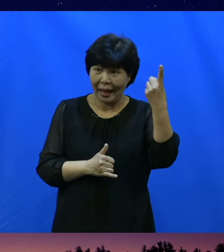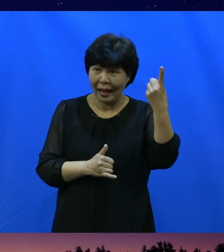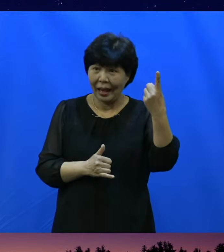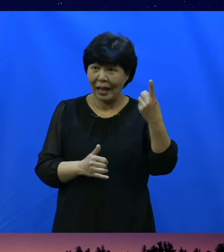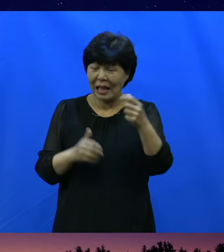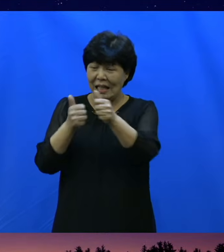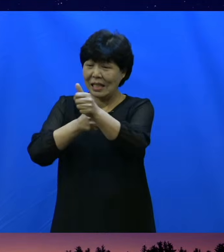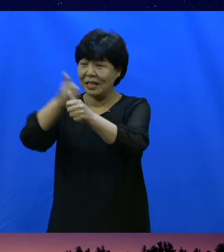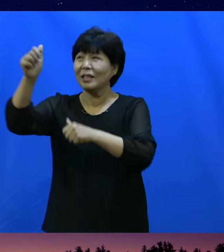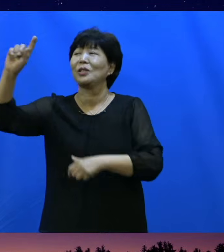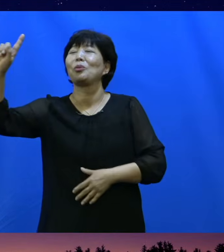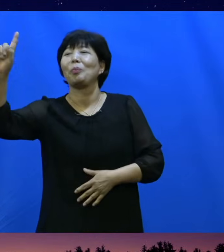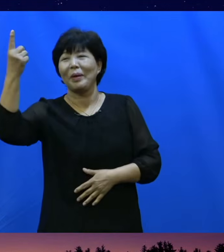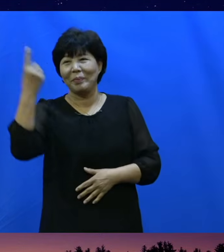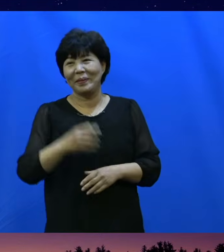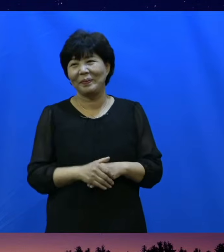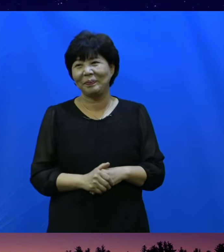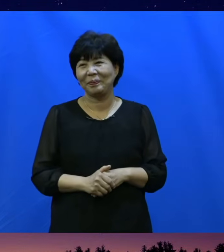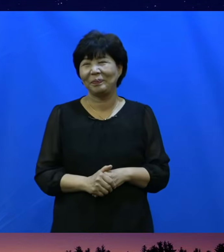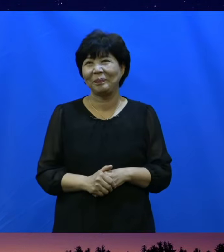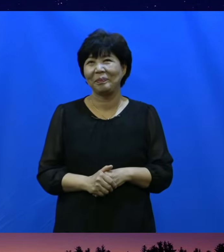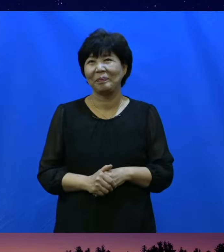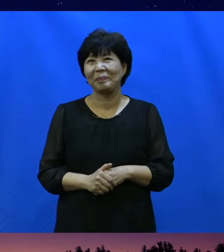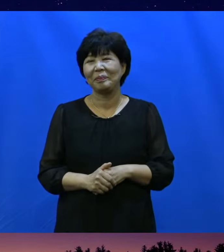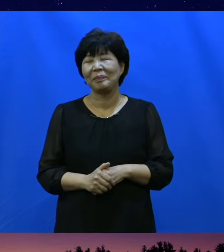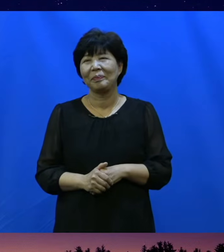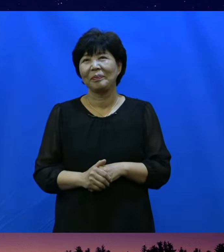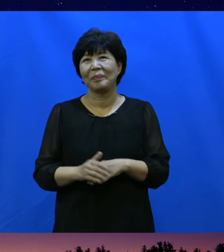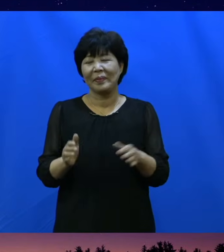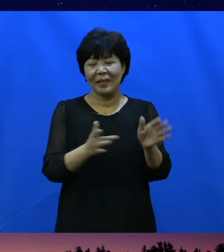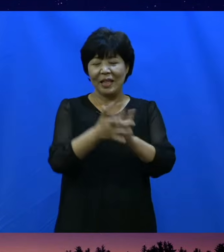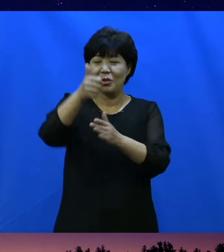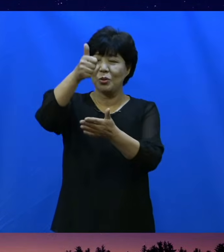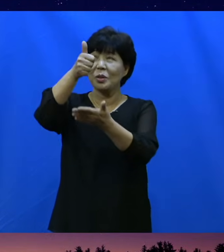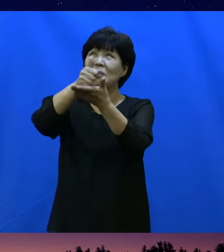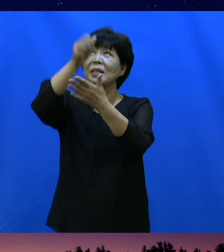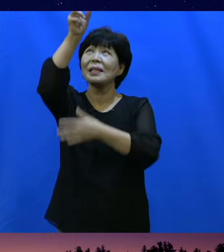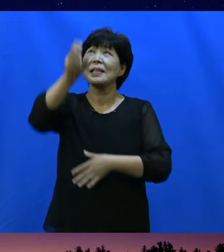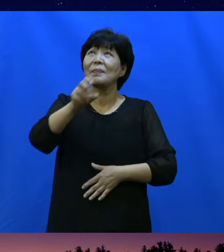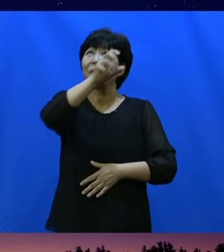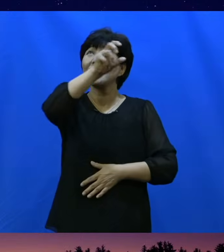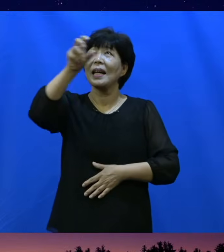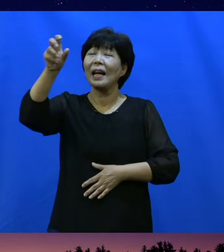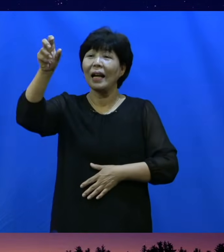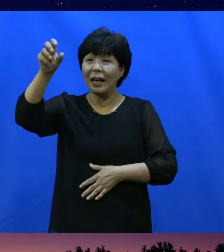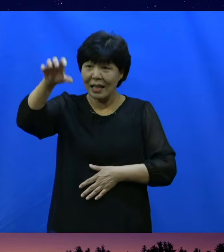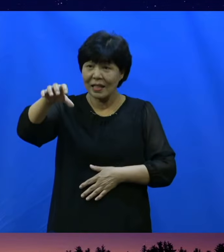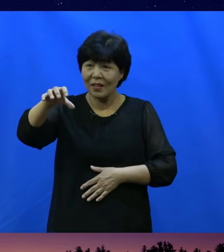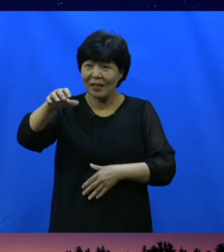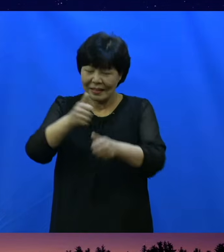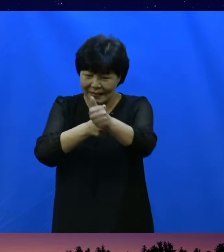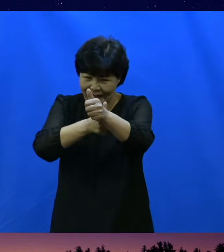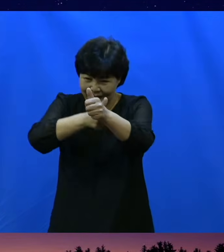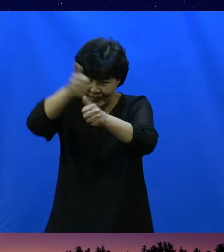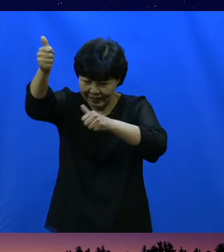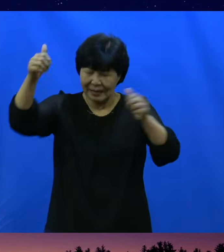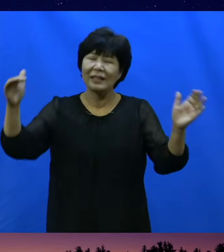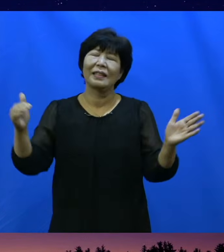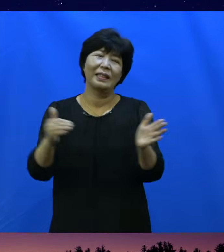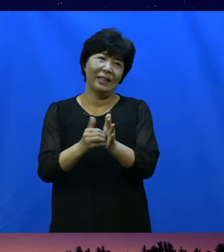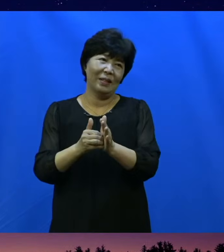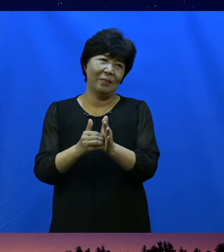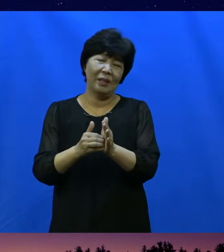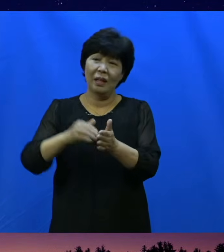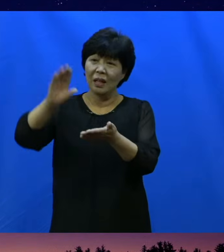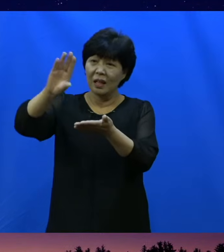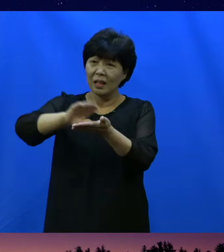마귀는 예수를 넘어뜨리려고 발악을 했습니다. 그러나 주님은 십자가에서 승리하셨습니다. 여러분, 그리스도가